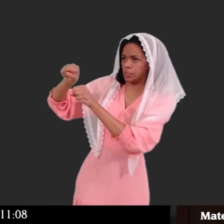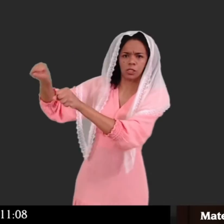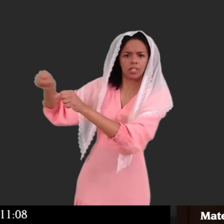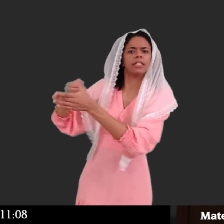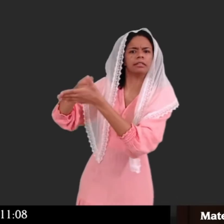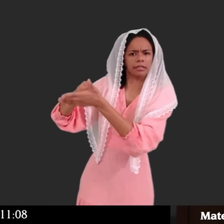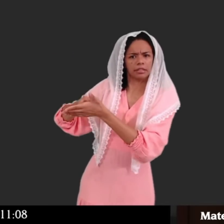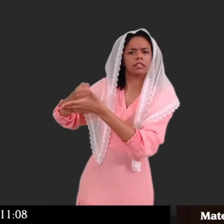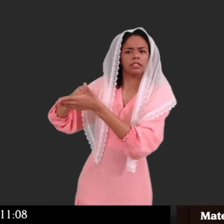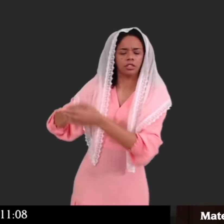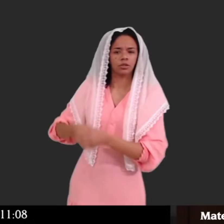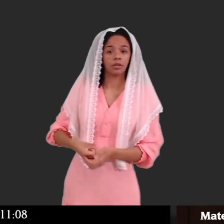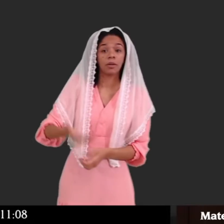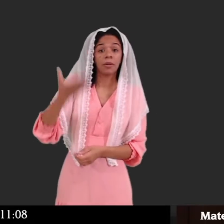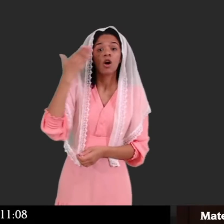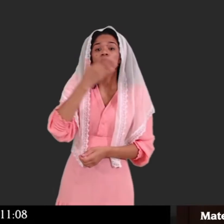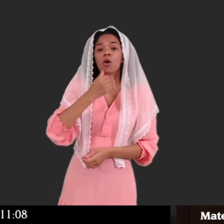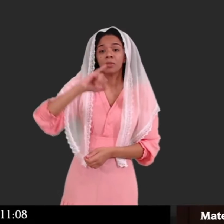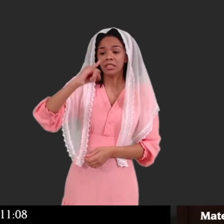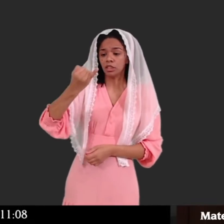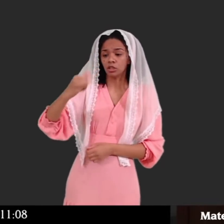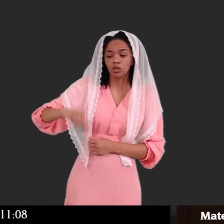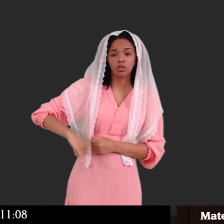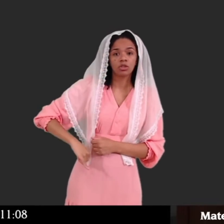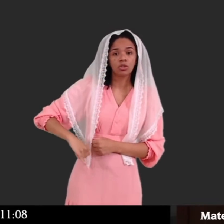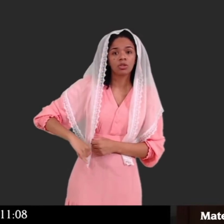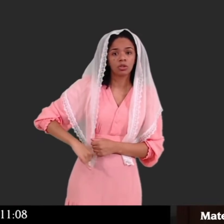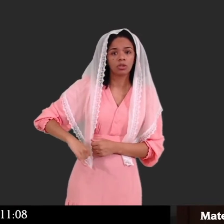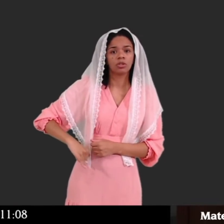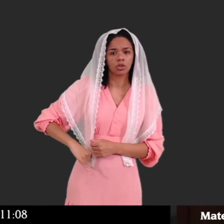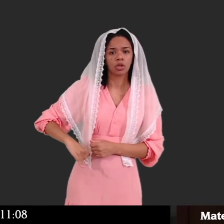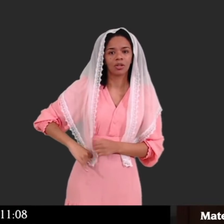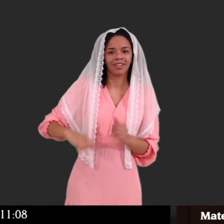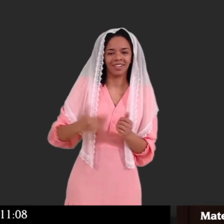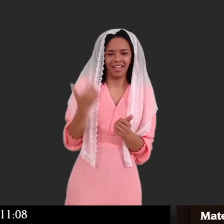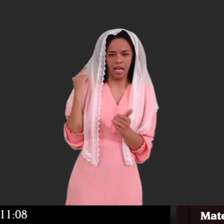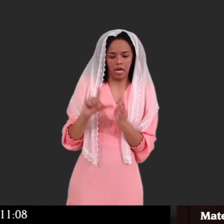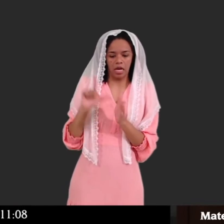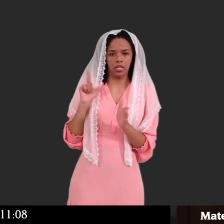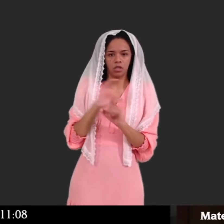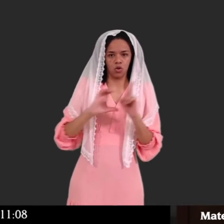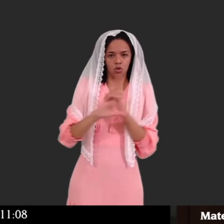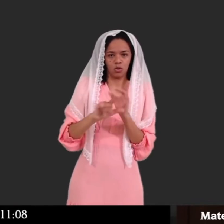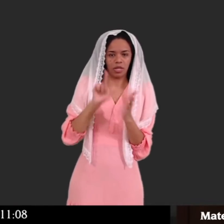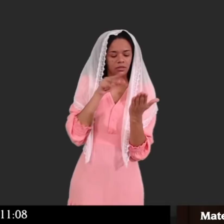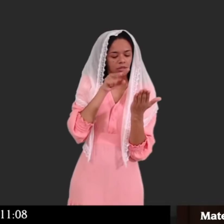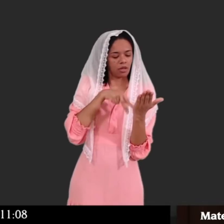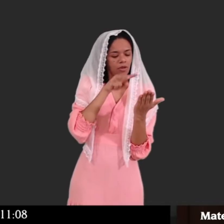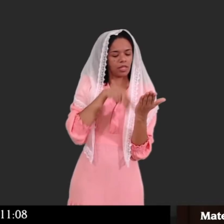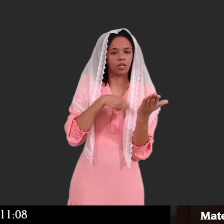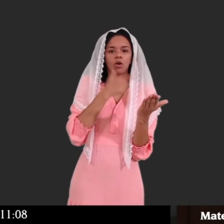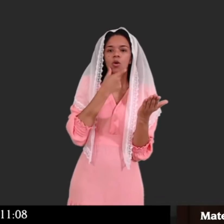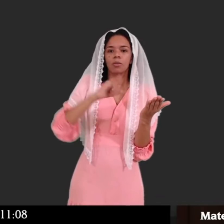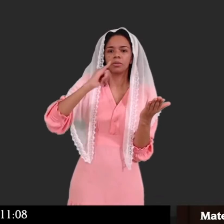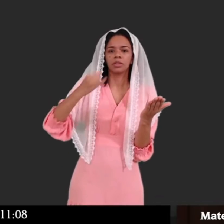Jó estava lendo ali antes de atender o culto. Eu li um capítulo que ele falava assim: ó, meu Deus, a minha